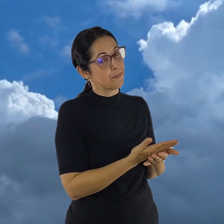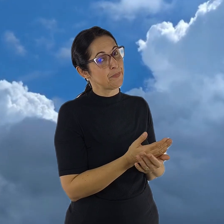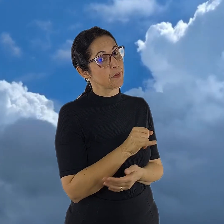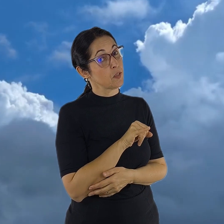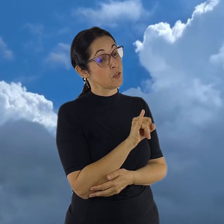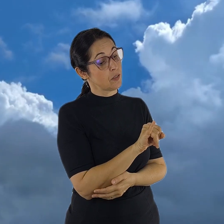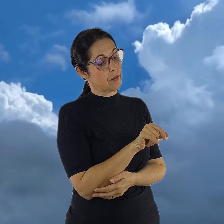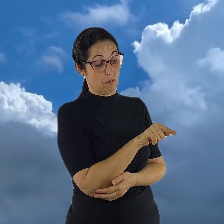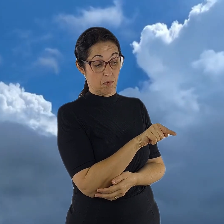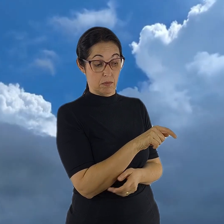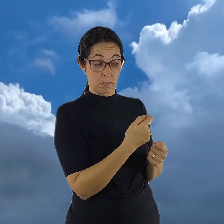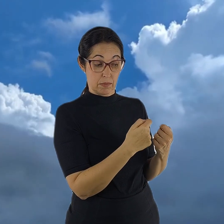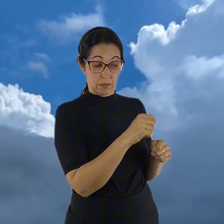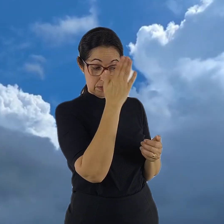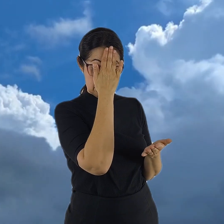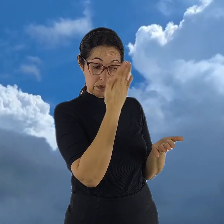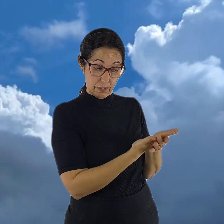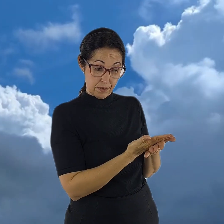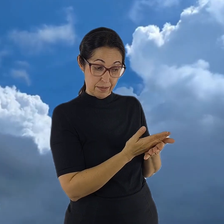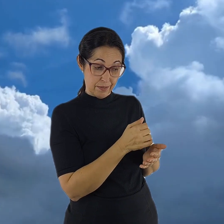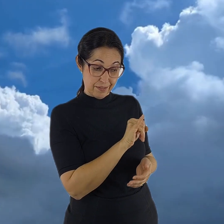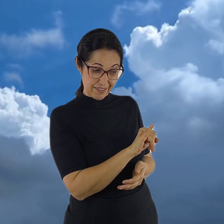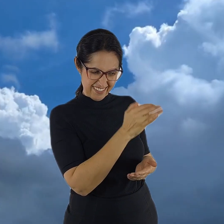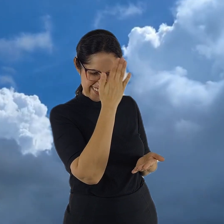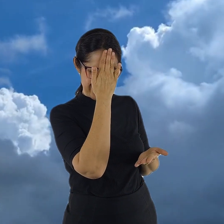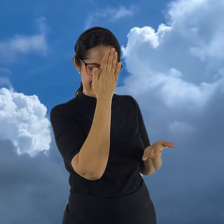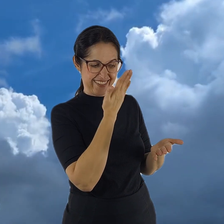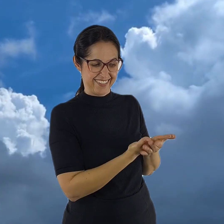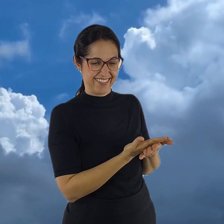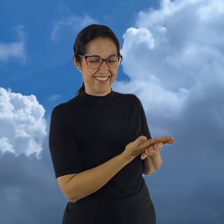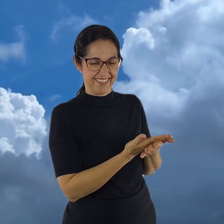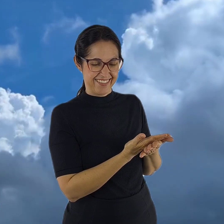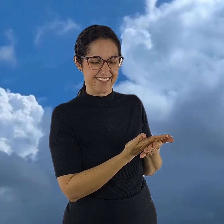a condicionante não está em mim, está em ti. Se você crer,